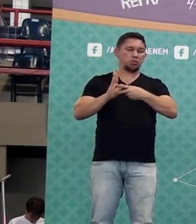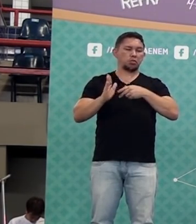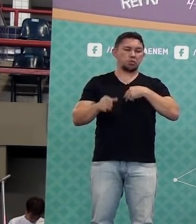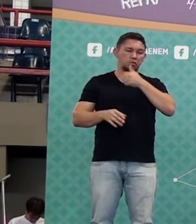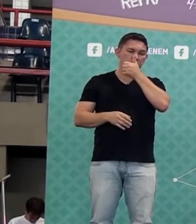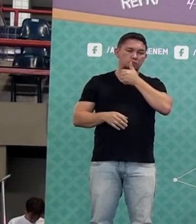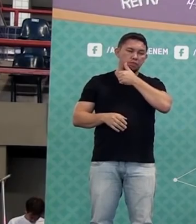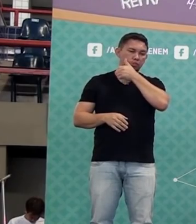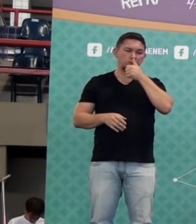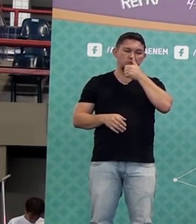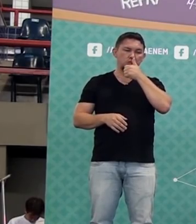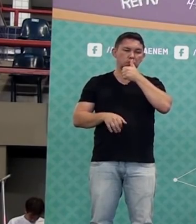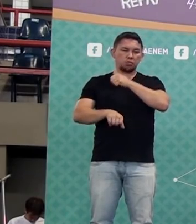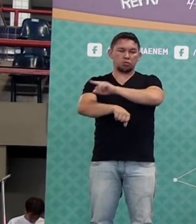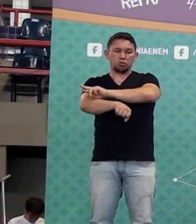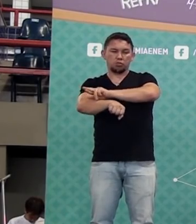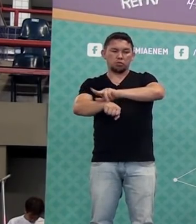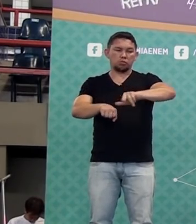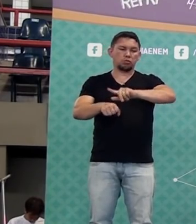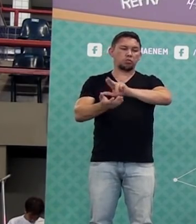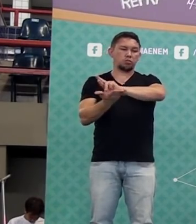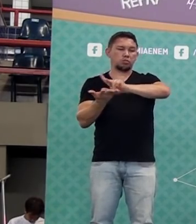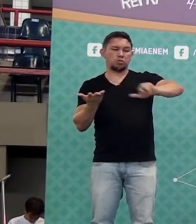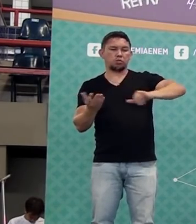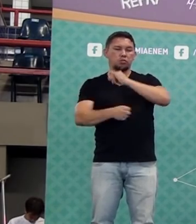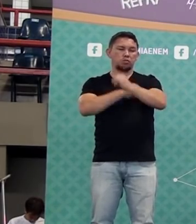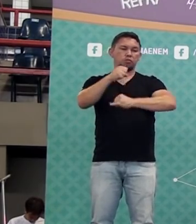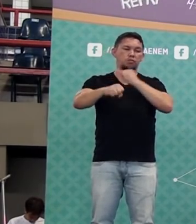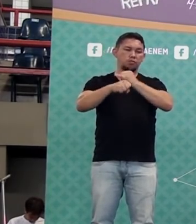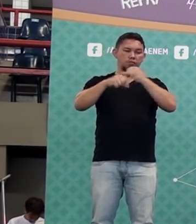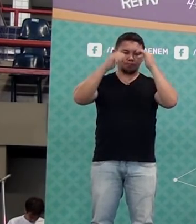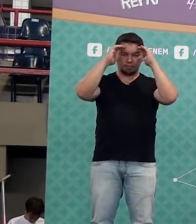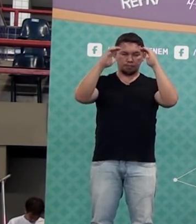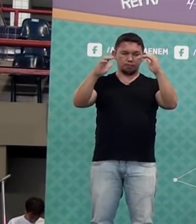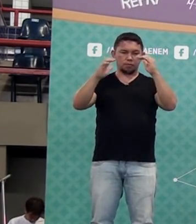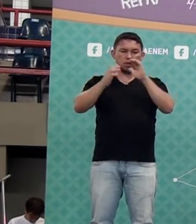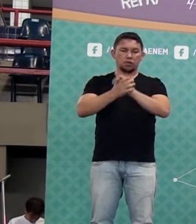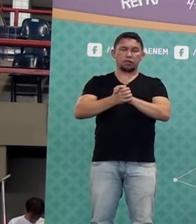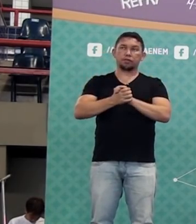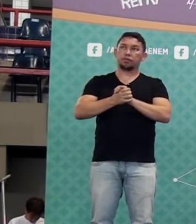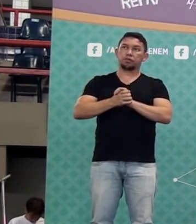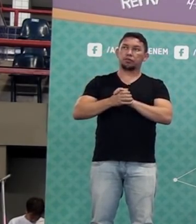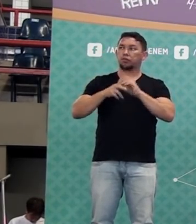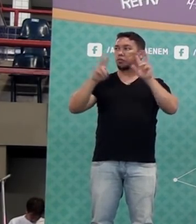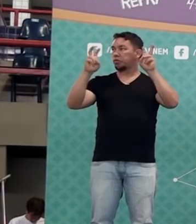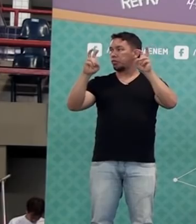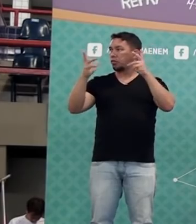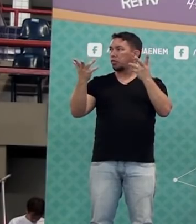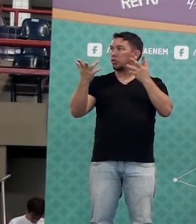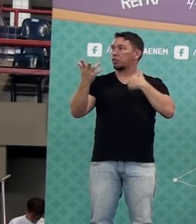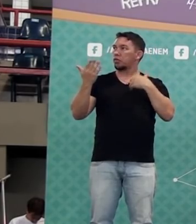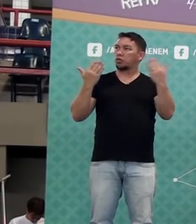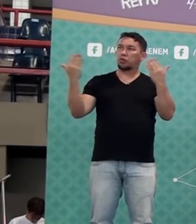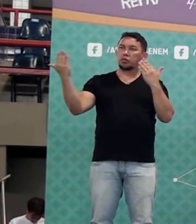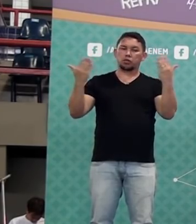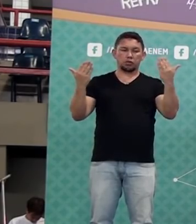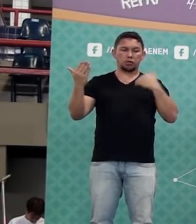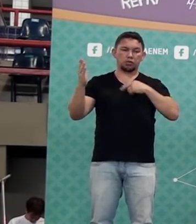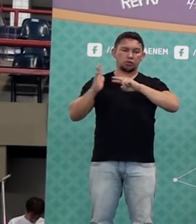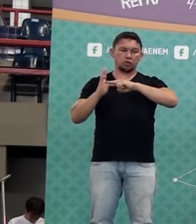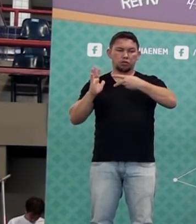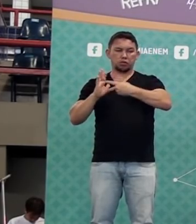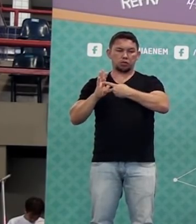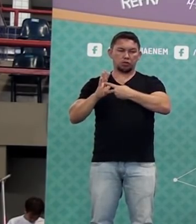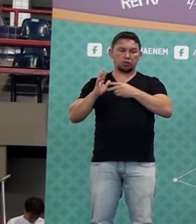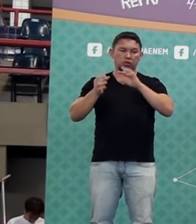tolerância, pluralidade, internacionalismo, respeito. Eu tentei nessa questão comparar o significado